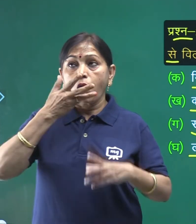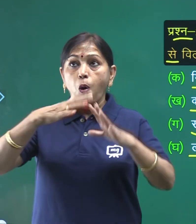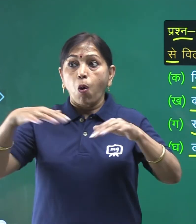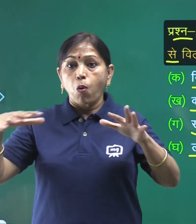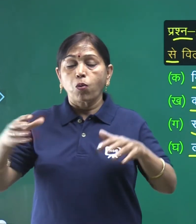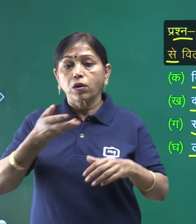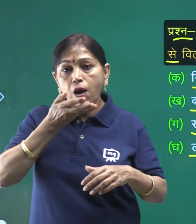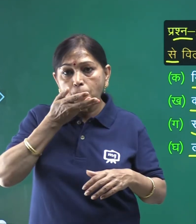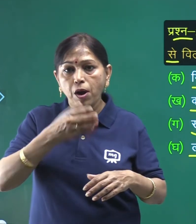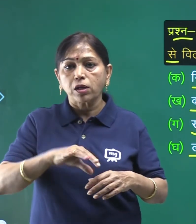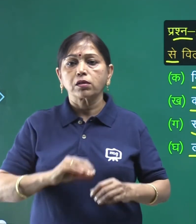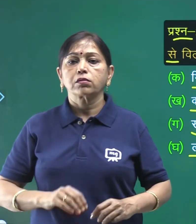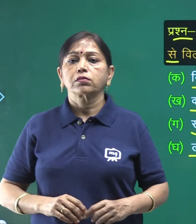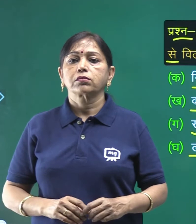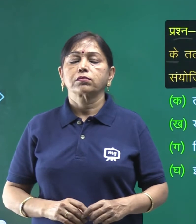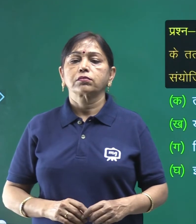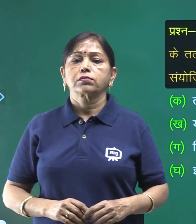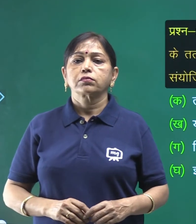जल।